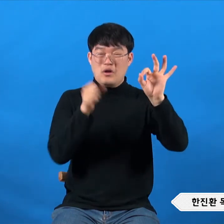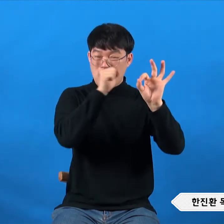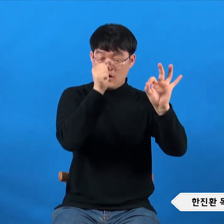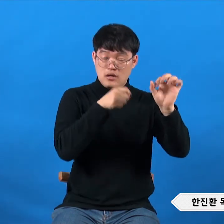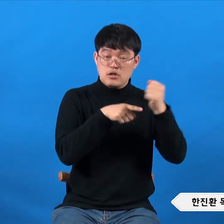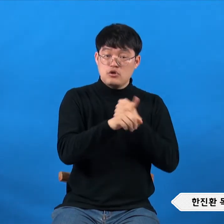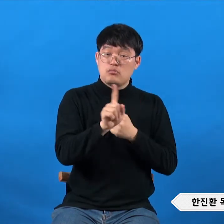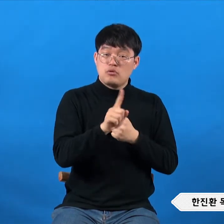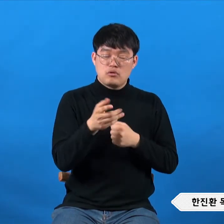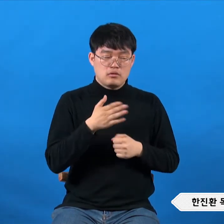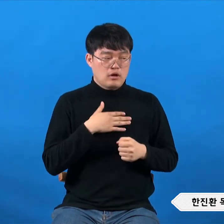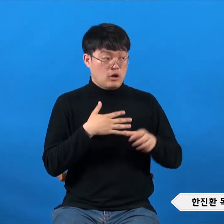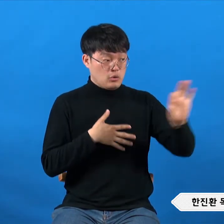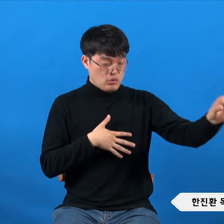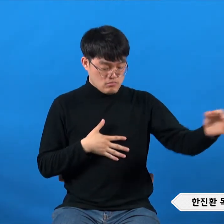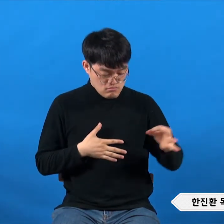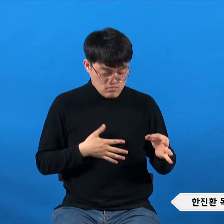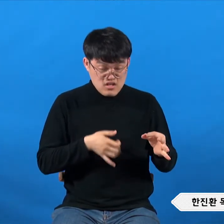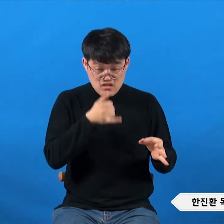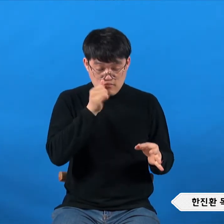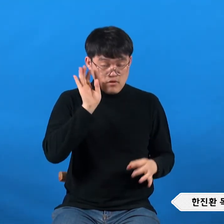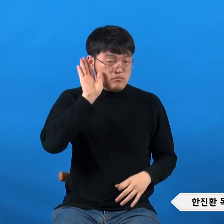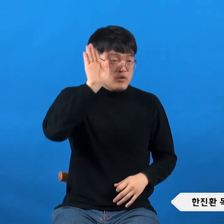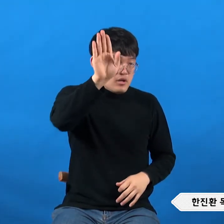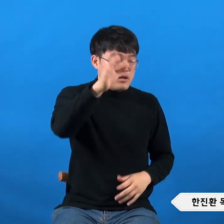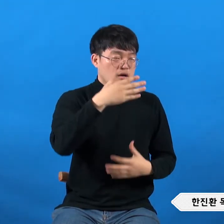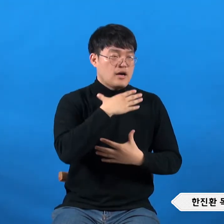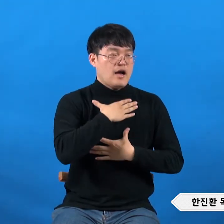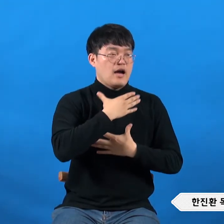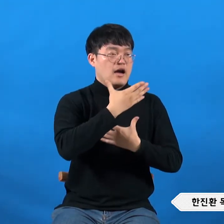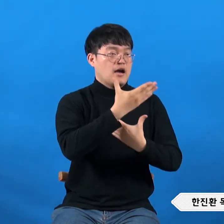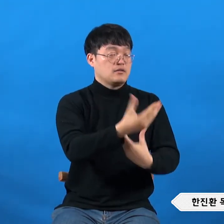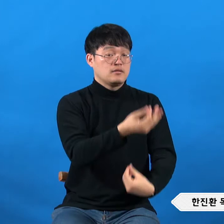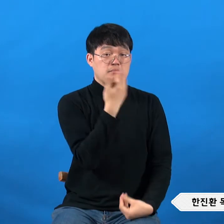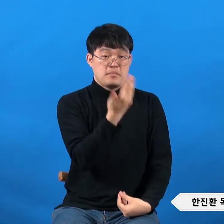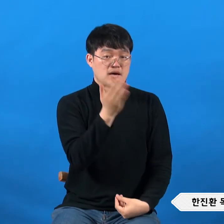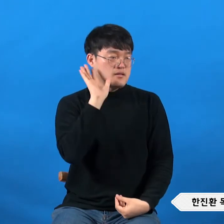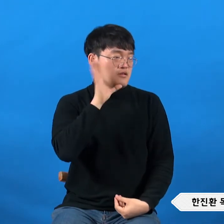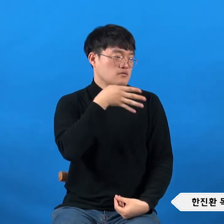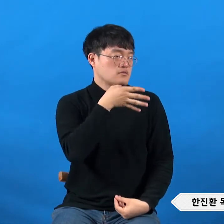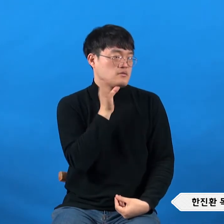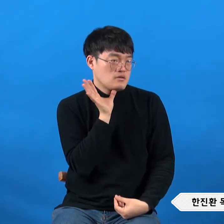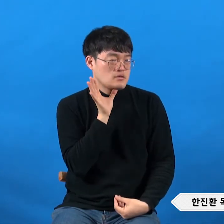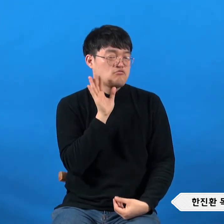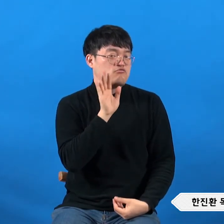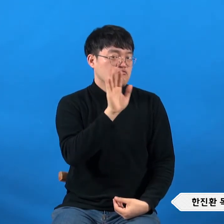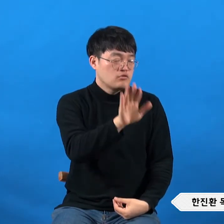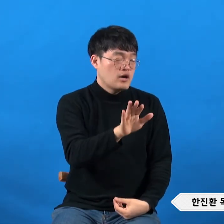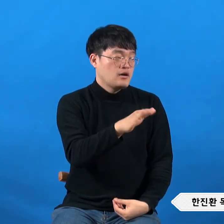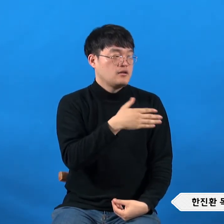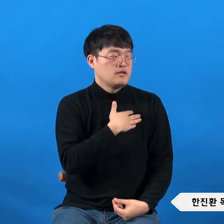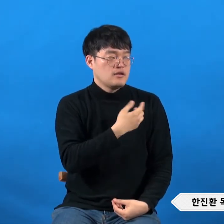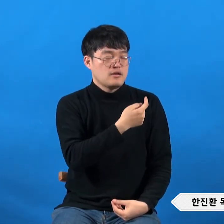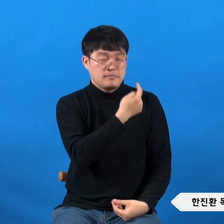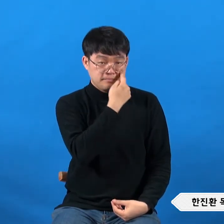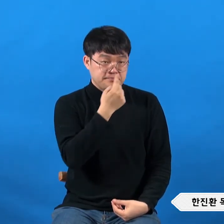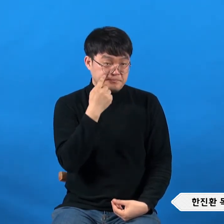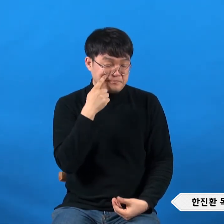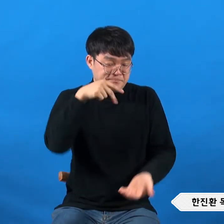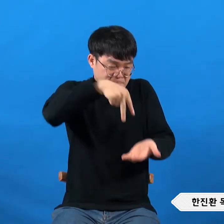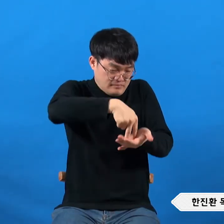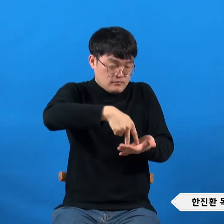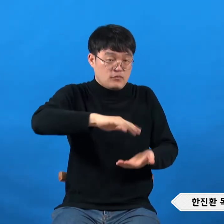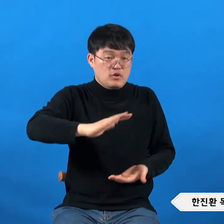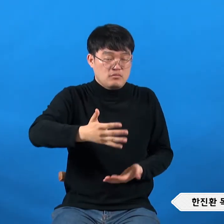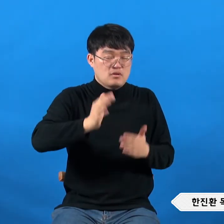돈을 좋아합니다. 돈이 있어야 내 미래가 든든하고 내 노후가 보장받을 수 있다. 내